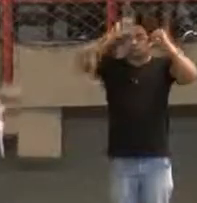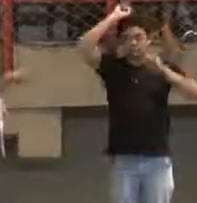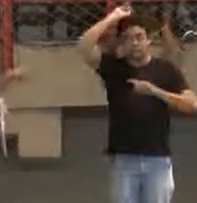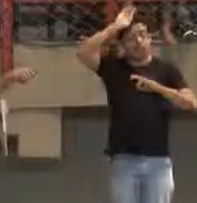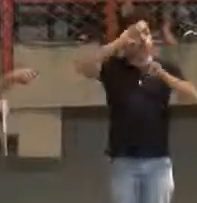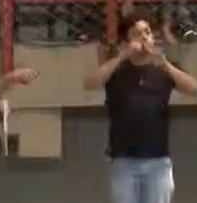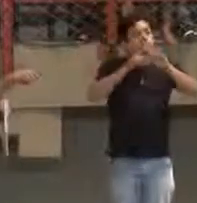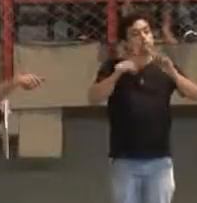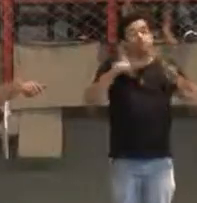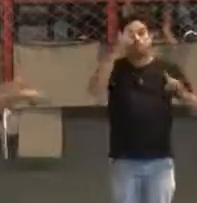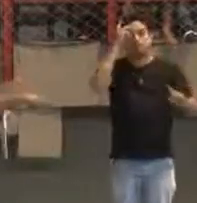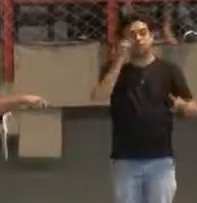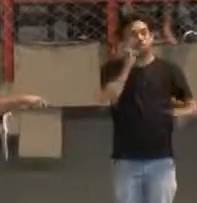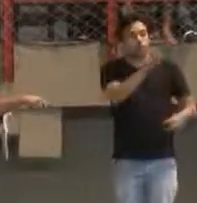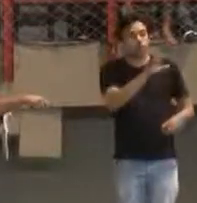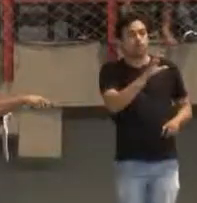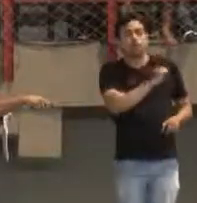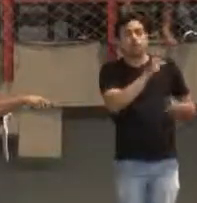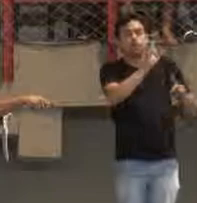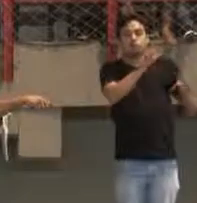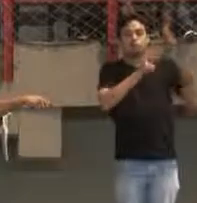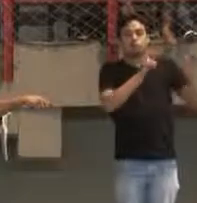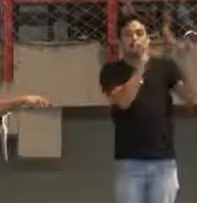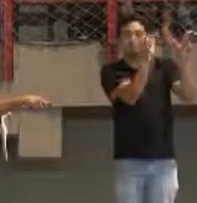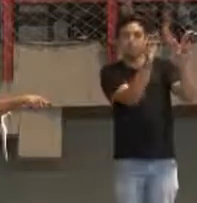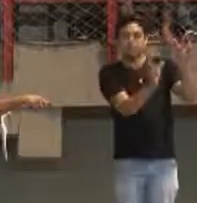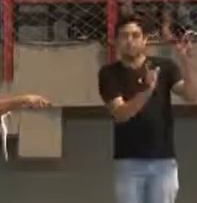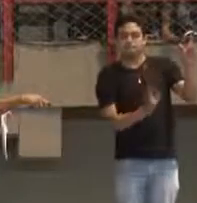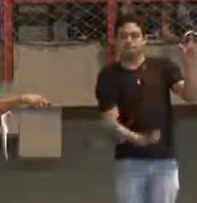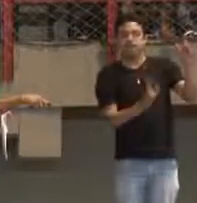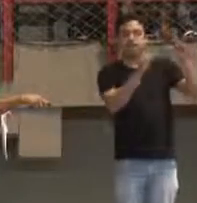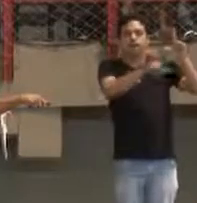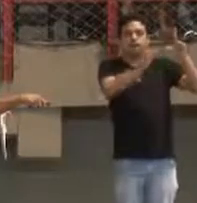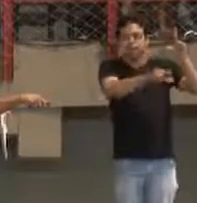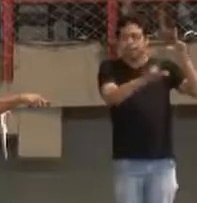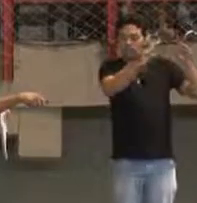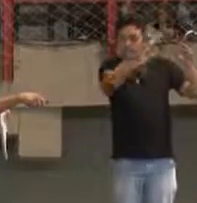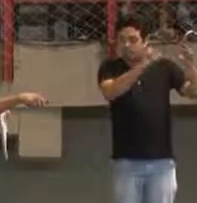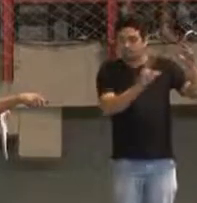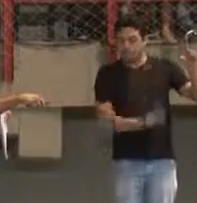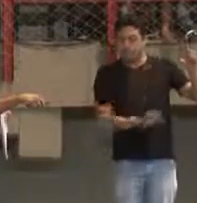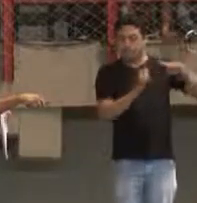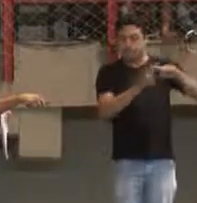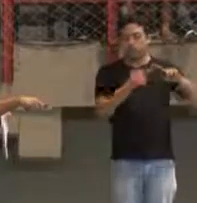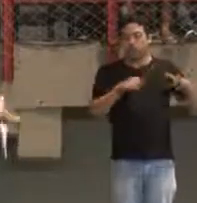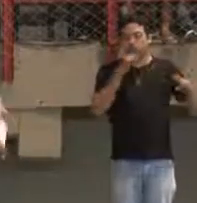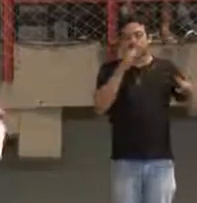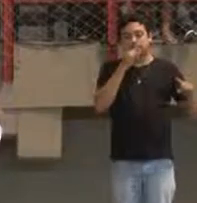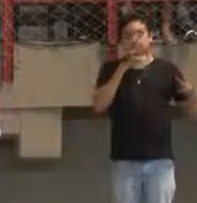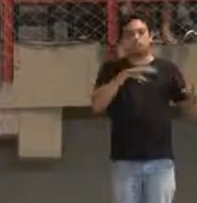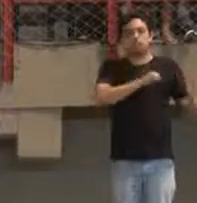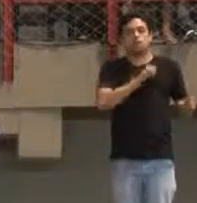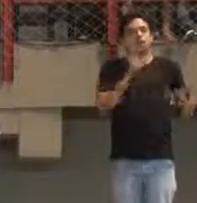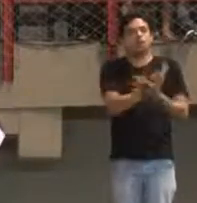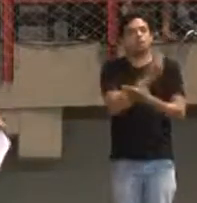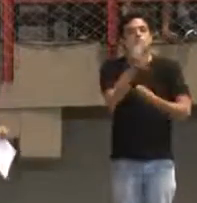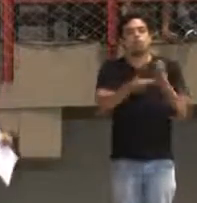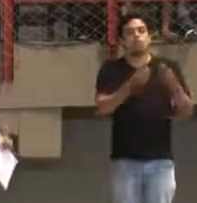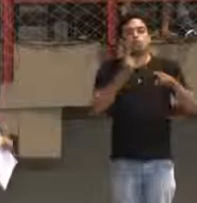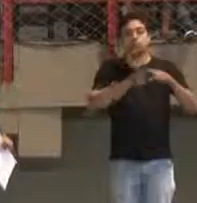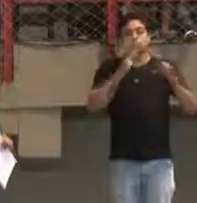quem lê amor pode olhar que vai aparecer com letra maiúscula ó no final como é que o amor causa isso